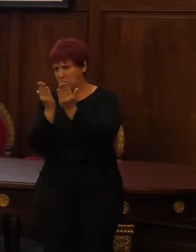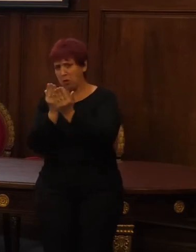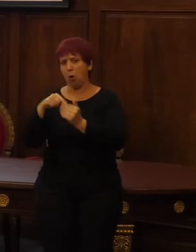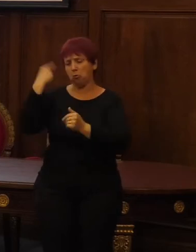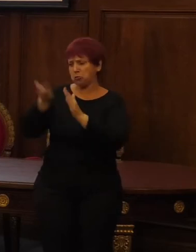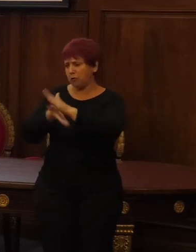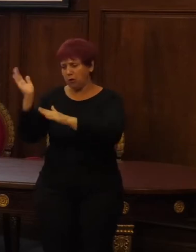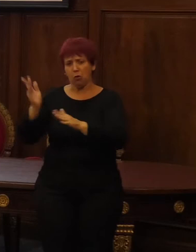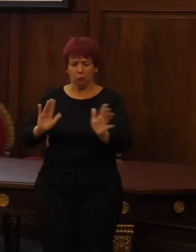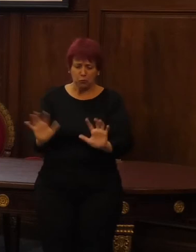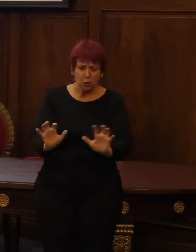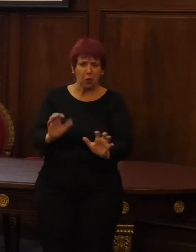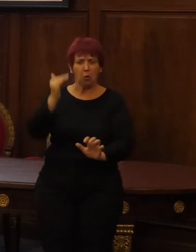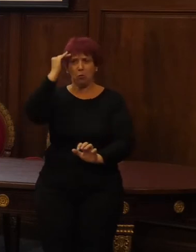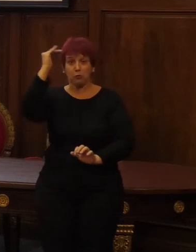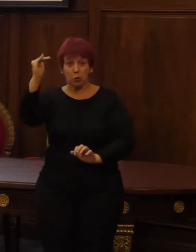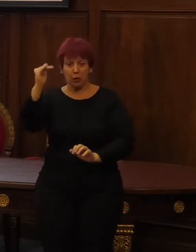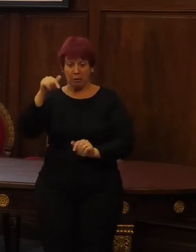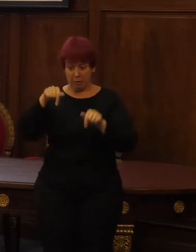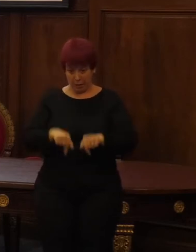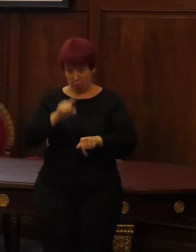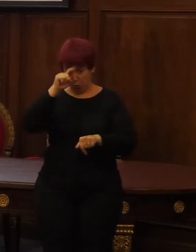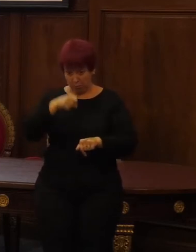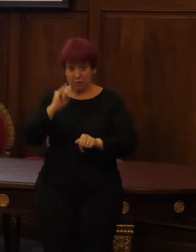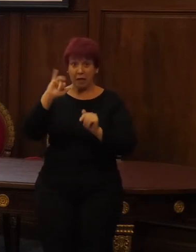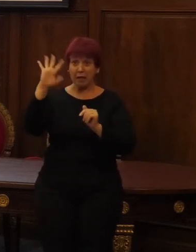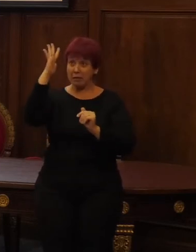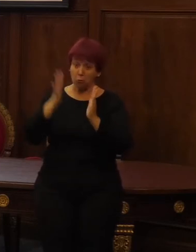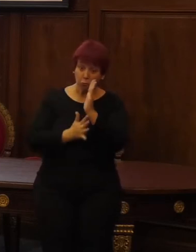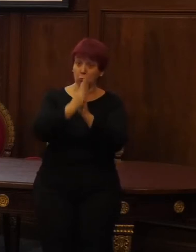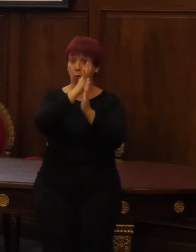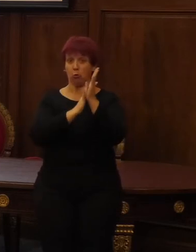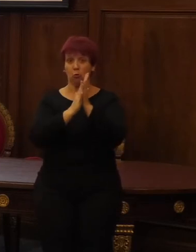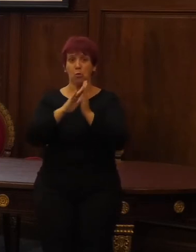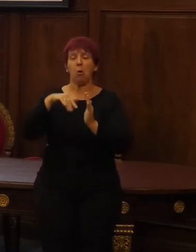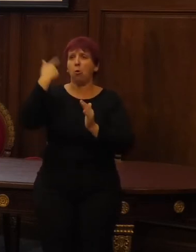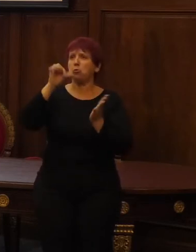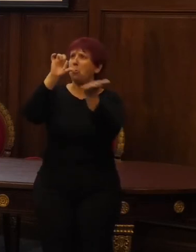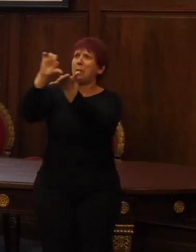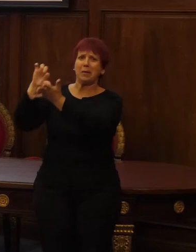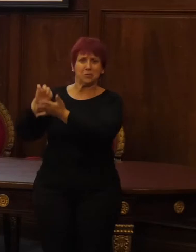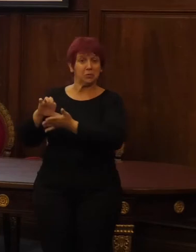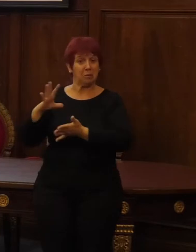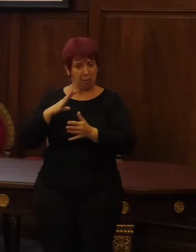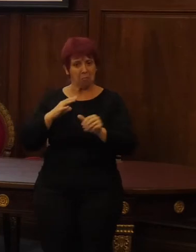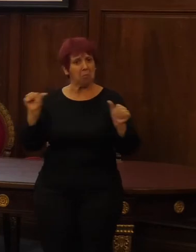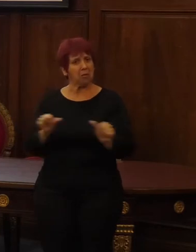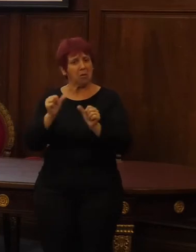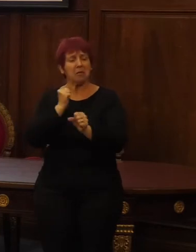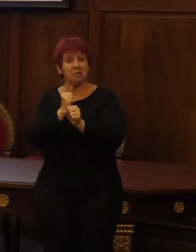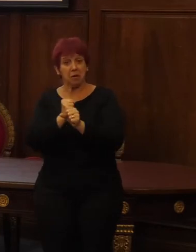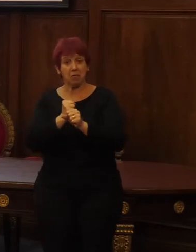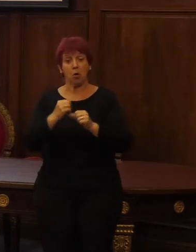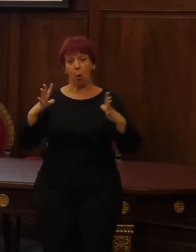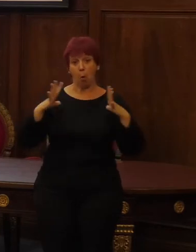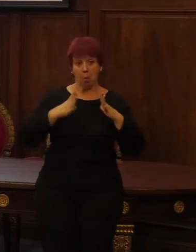egresados, docentes, funcionarios del interior y de Montevideo, del exterior, que están en actividad, jubiladas